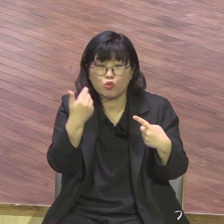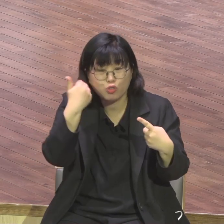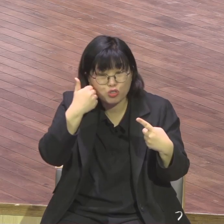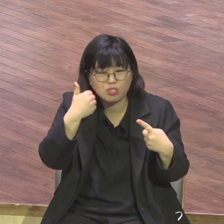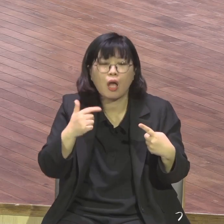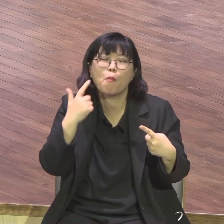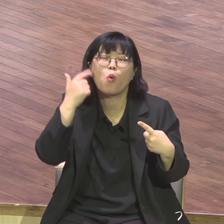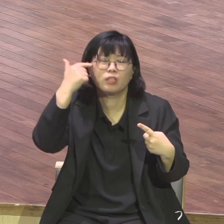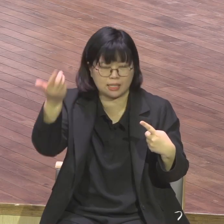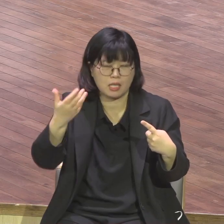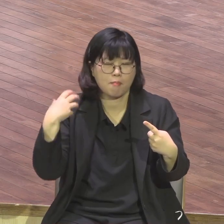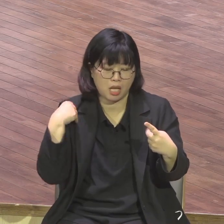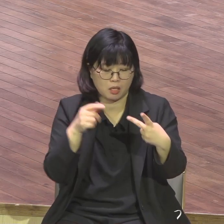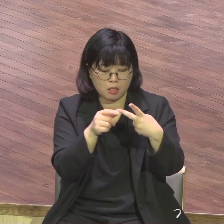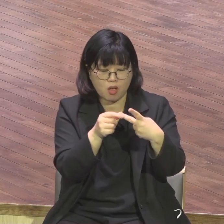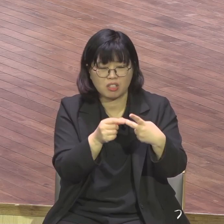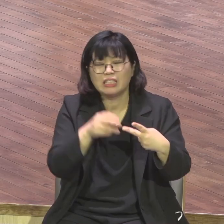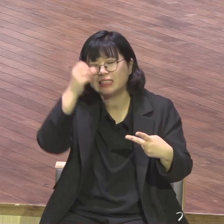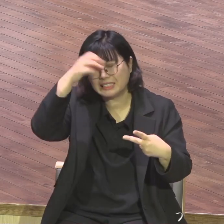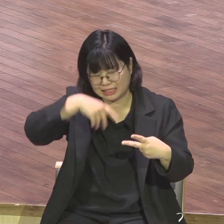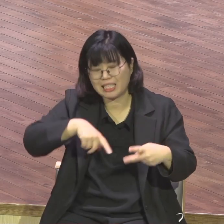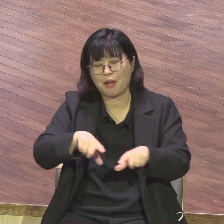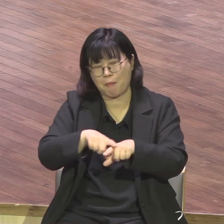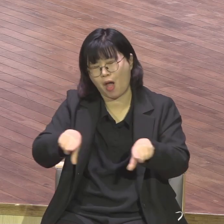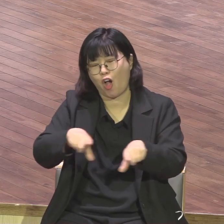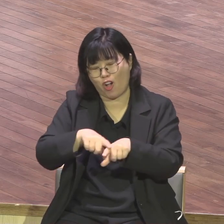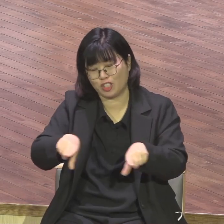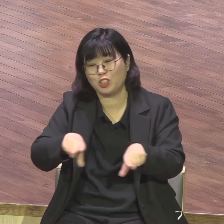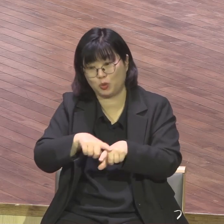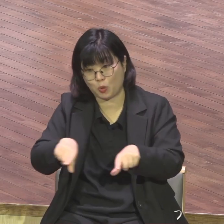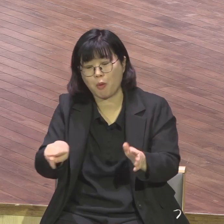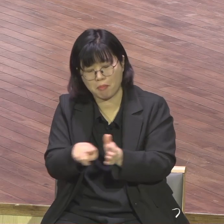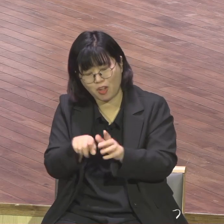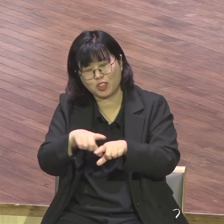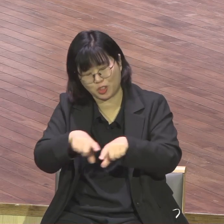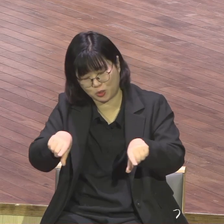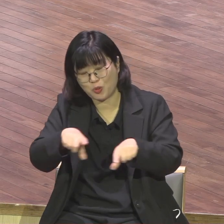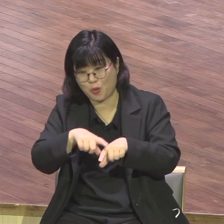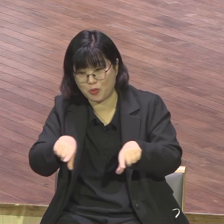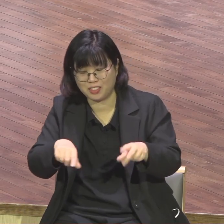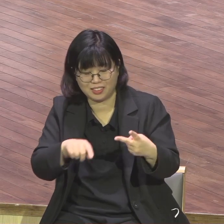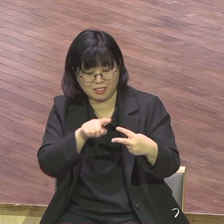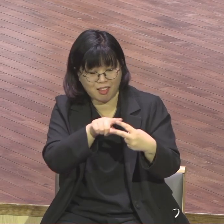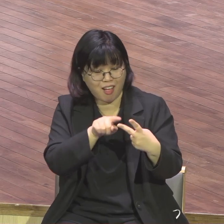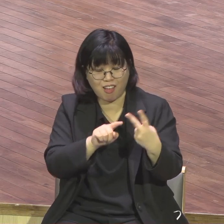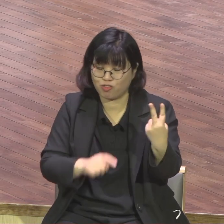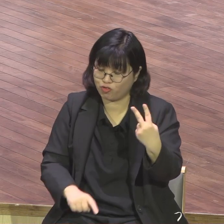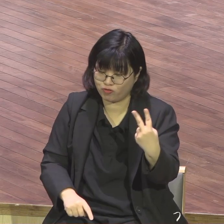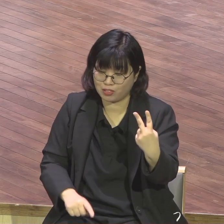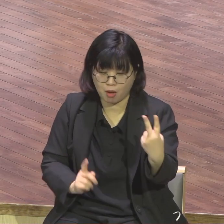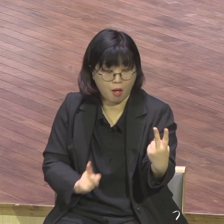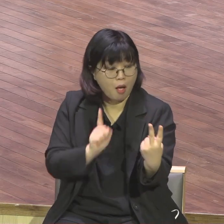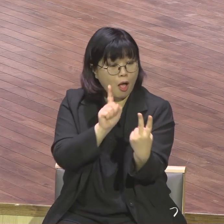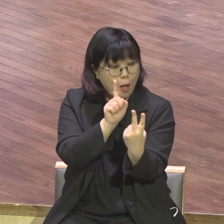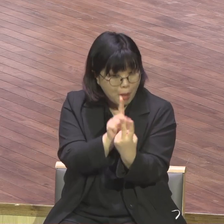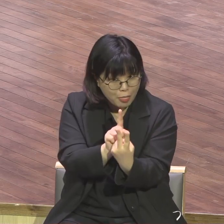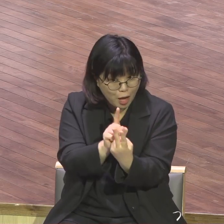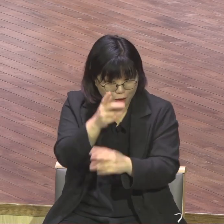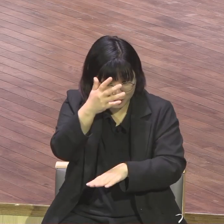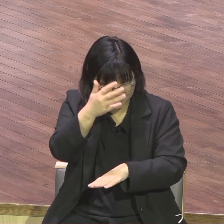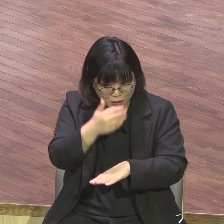다양하게 구성이 됩니다. 중요한 것은 디모데와 에바브로디도처럼 주어진 미션을